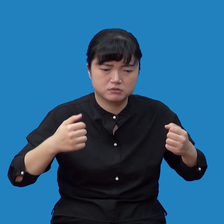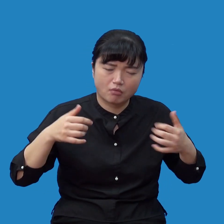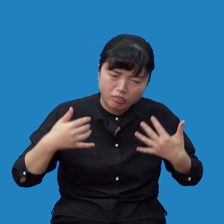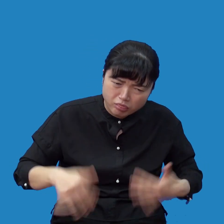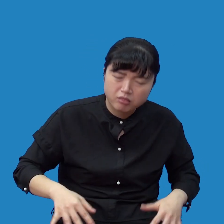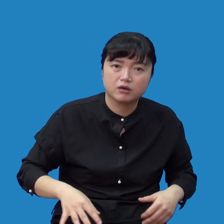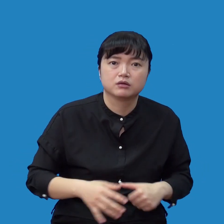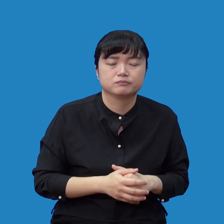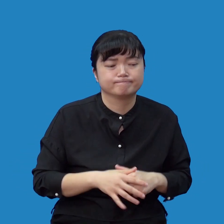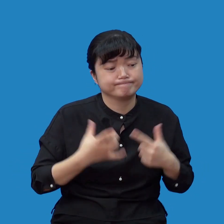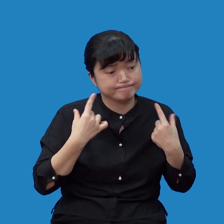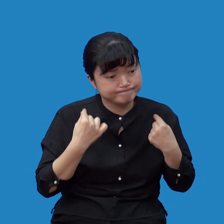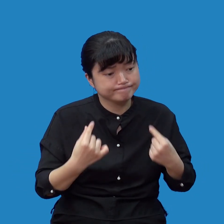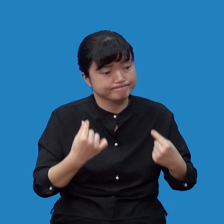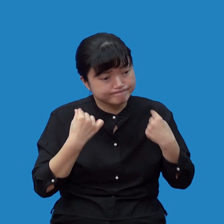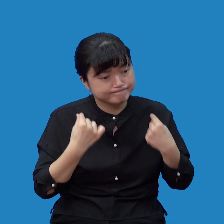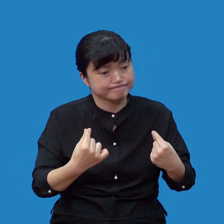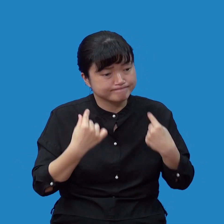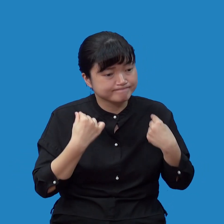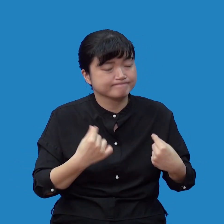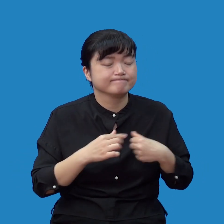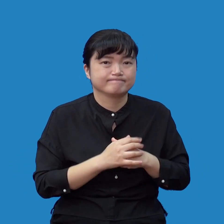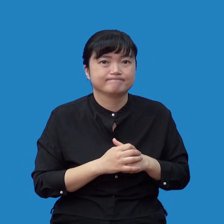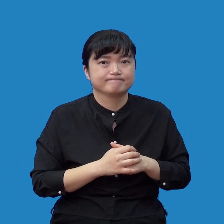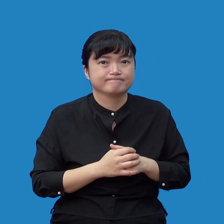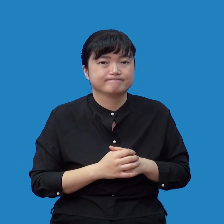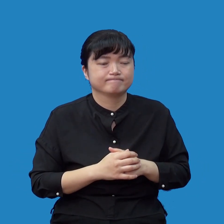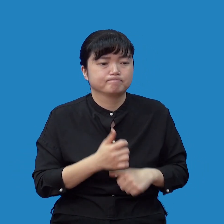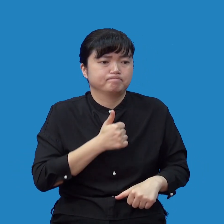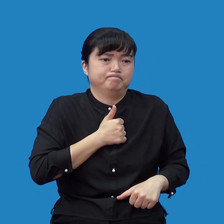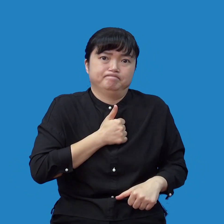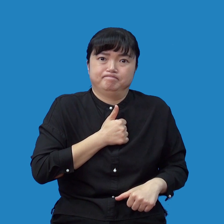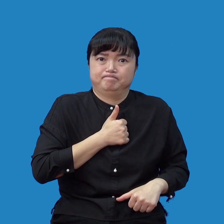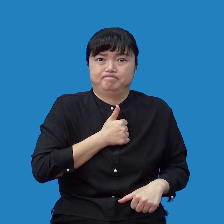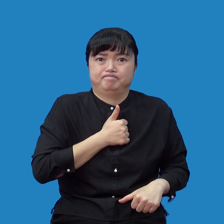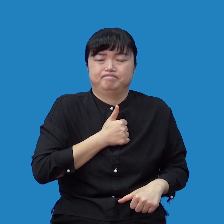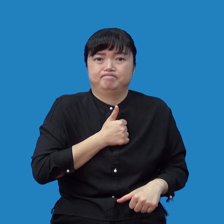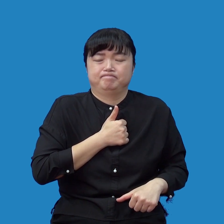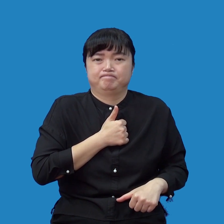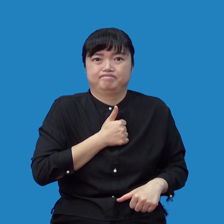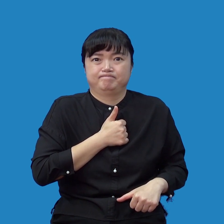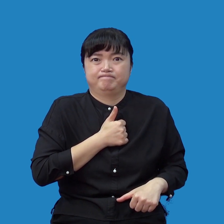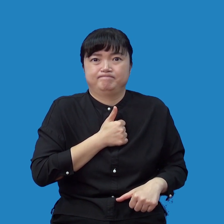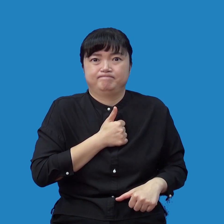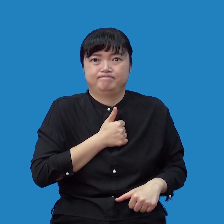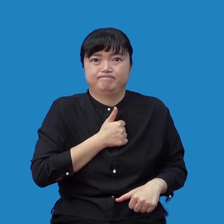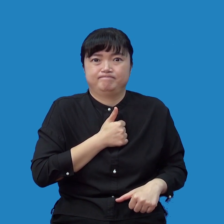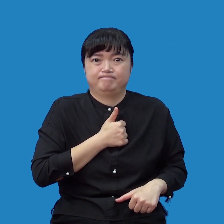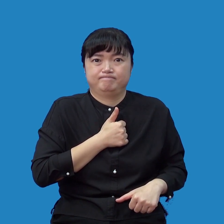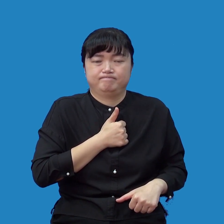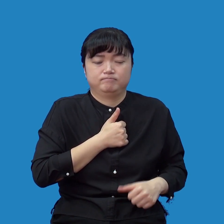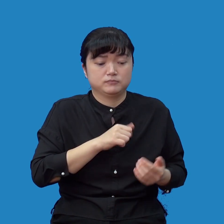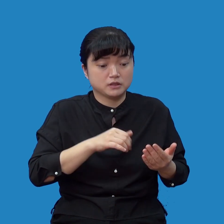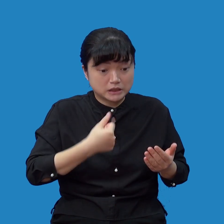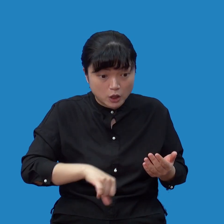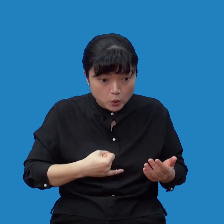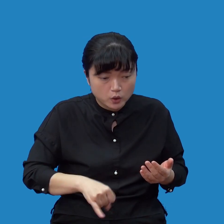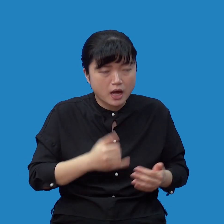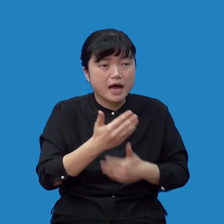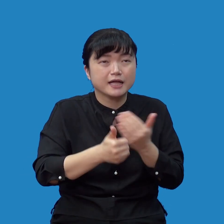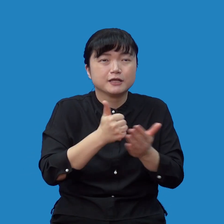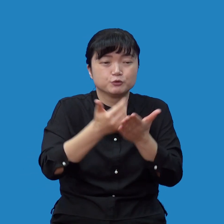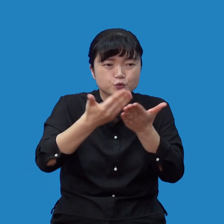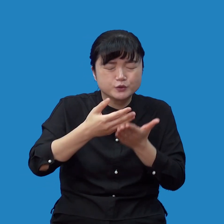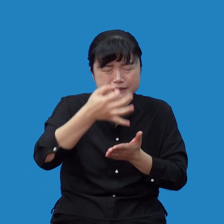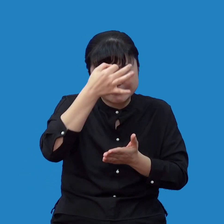건강하든지 똑같이 사실 높은 자존감을 가지고 있습니다. 그런 부모 밑에서 자란 아이들은 하나님이 주신